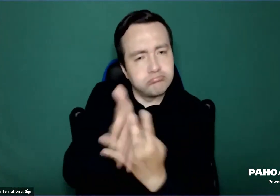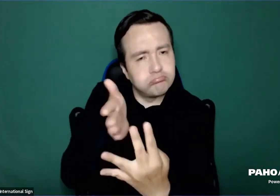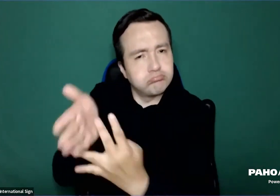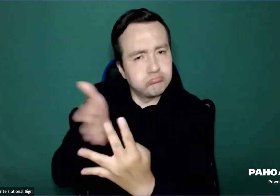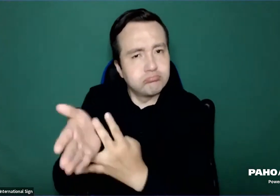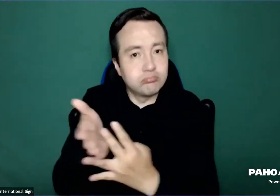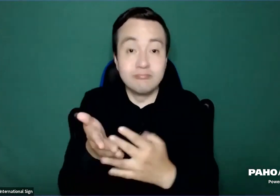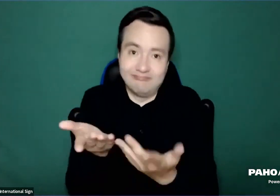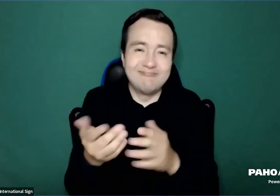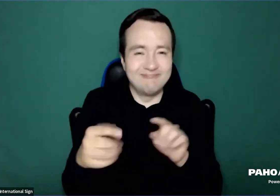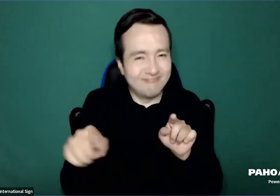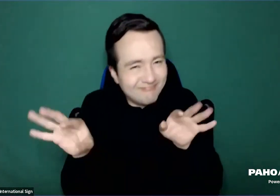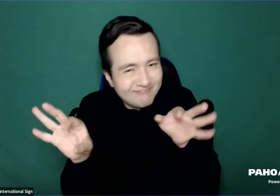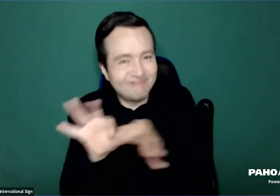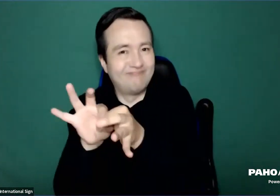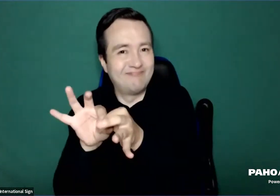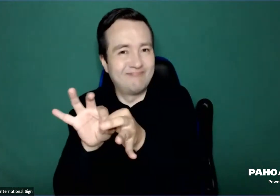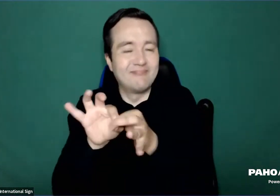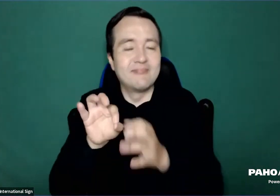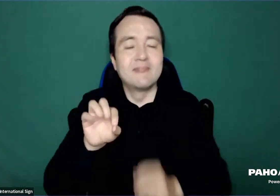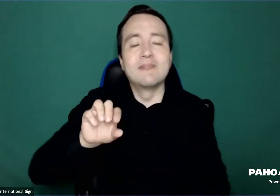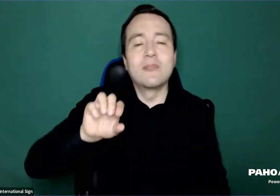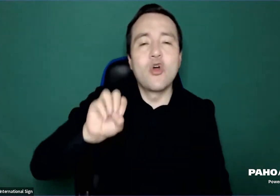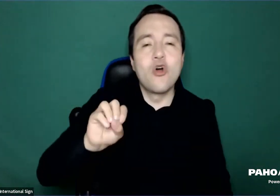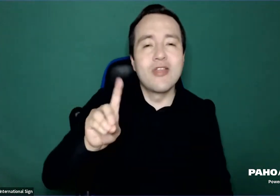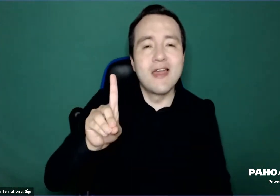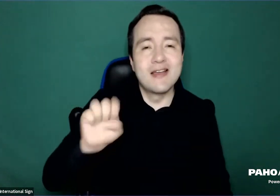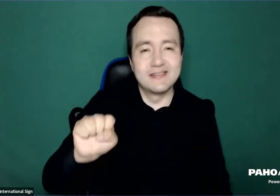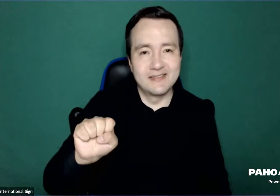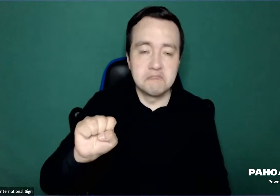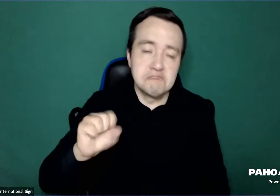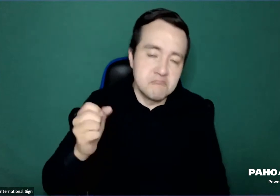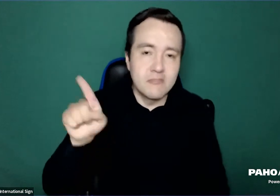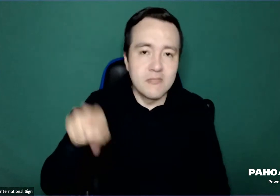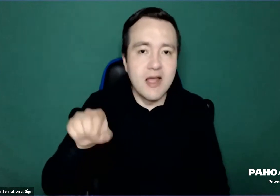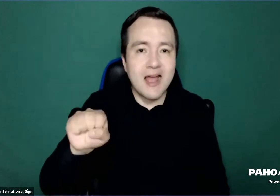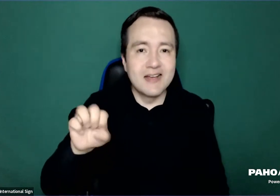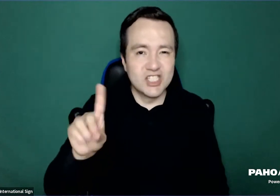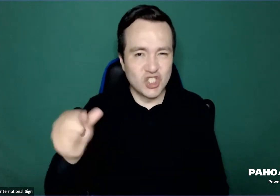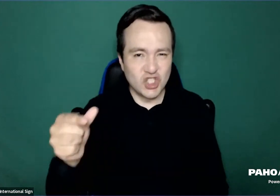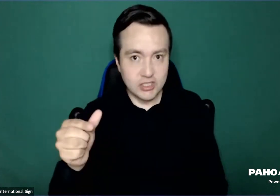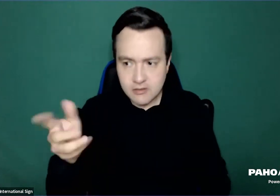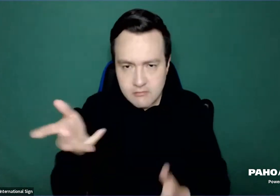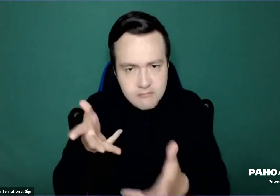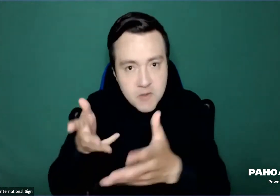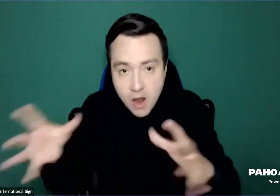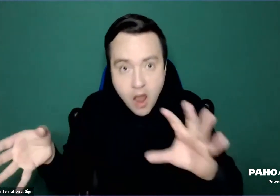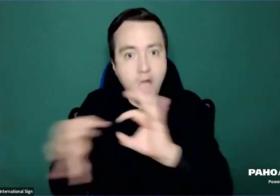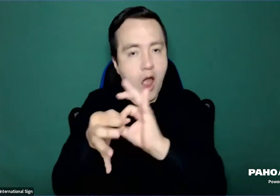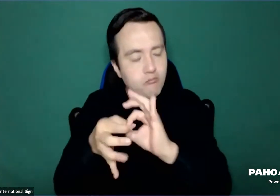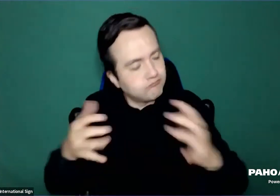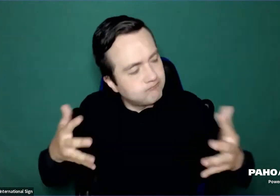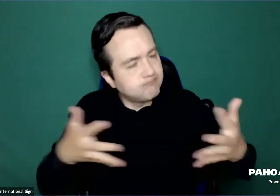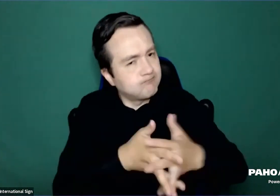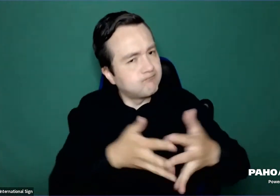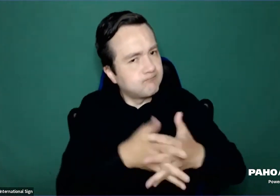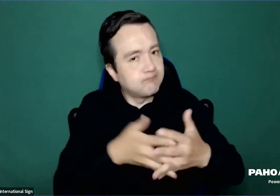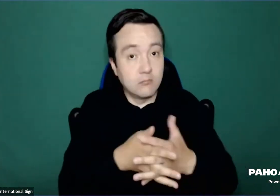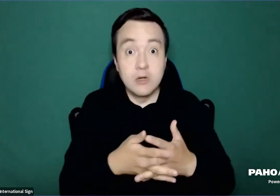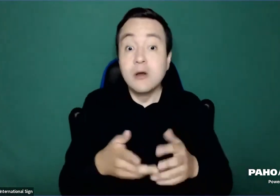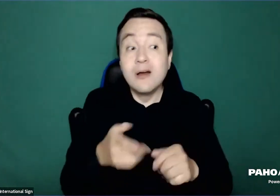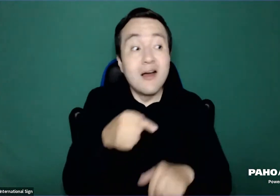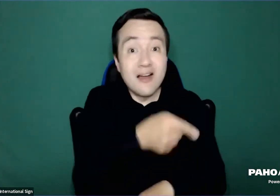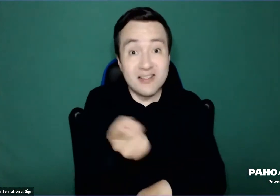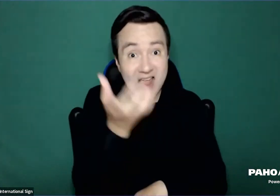saúde, concertar esforços para eliminar as barreiras de acesso em um 30% como mínimo e invertir